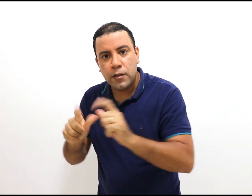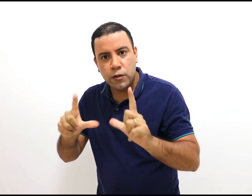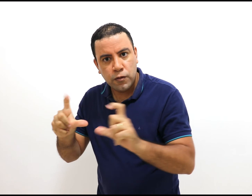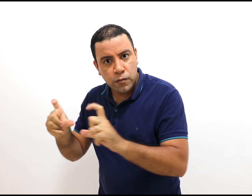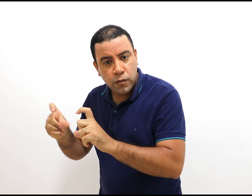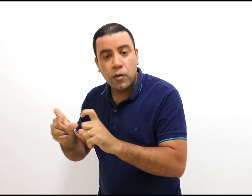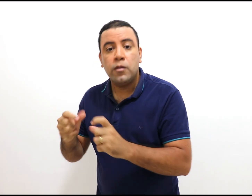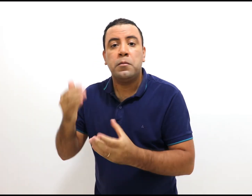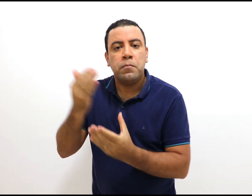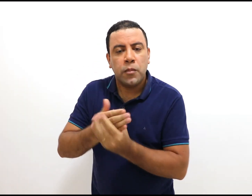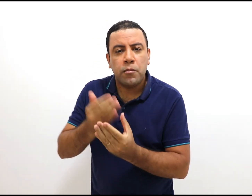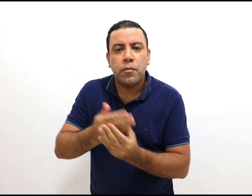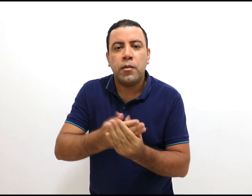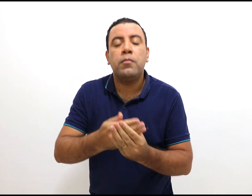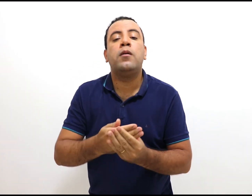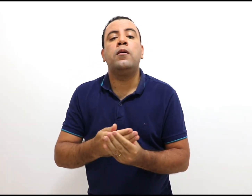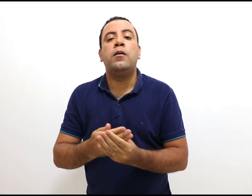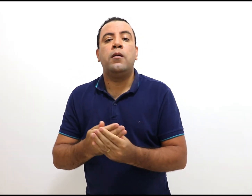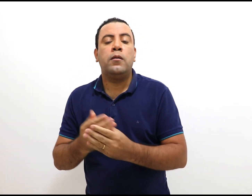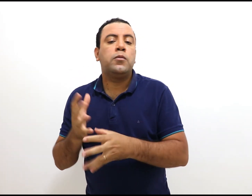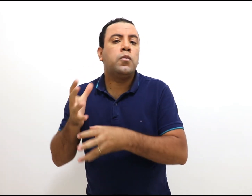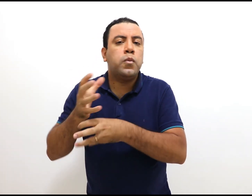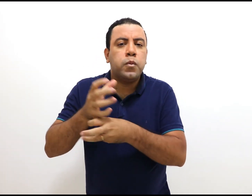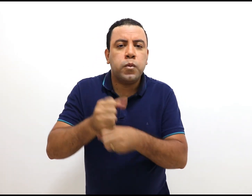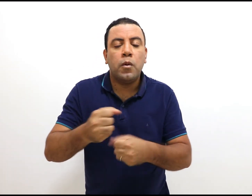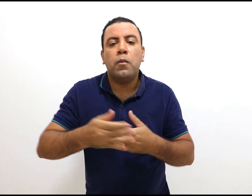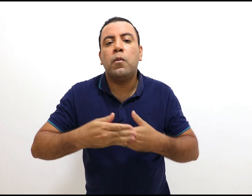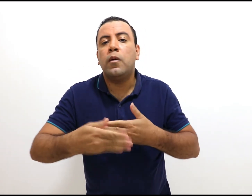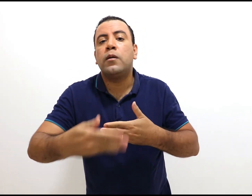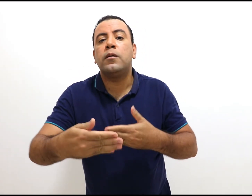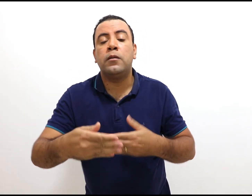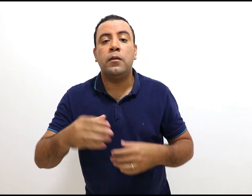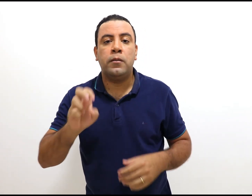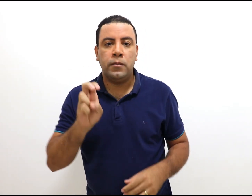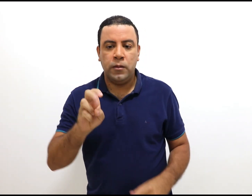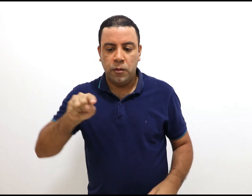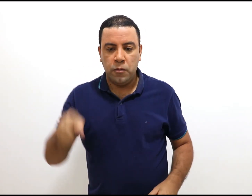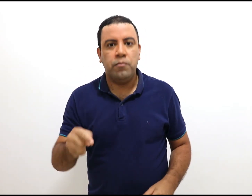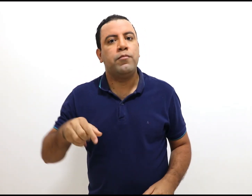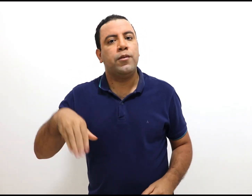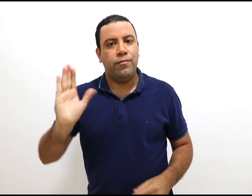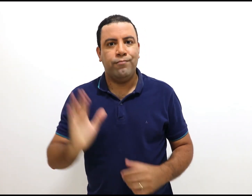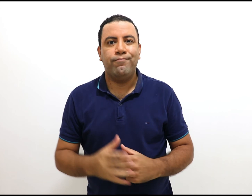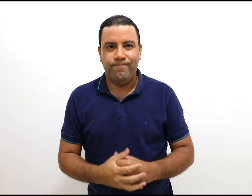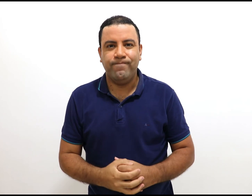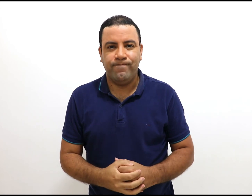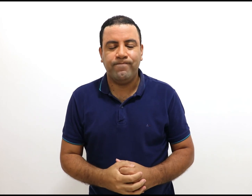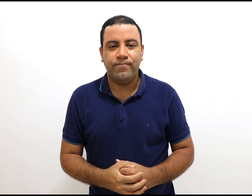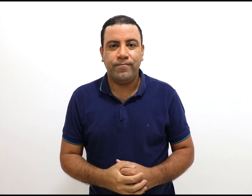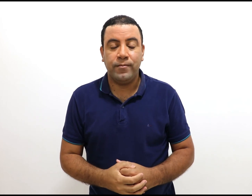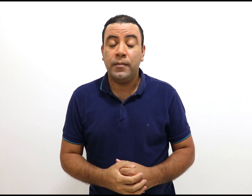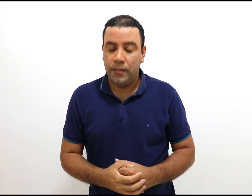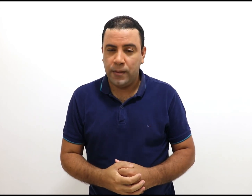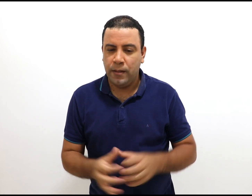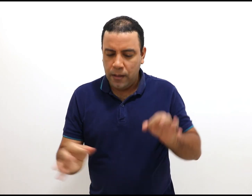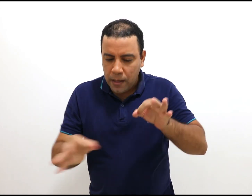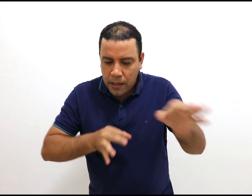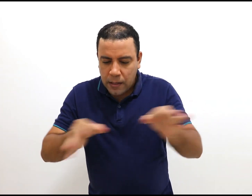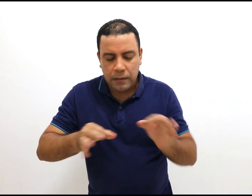um arquivo pessoal de mais de 5.000. A necessidade de produção dessas atividades parte da